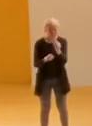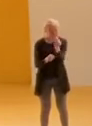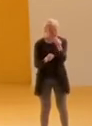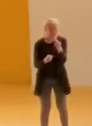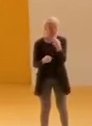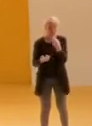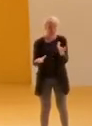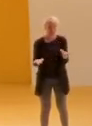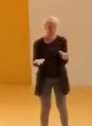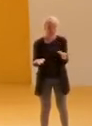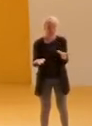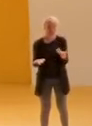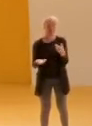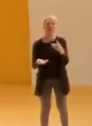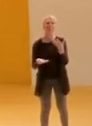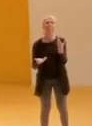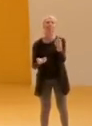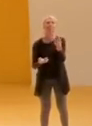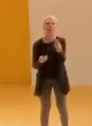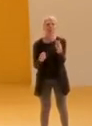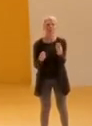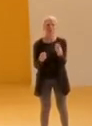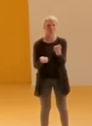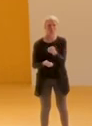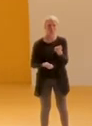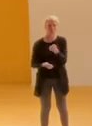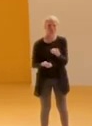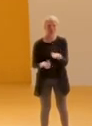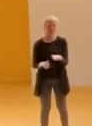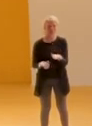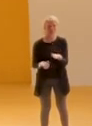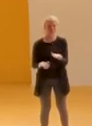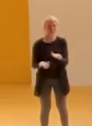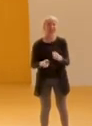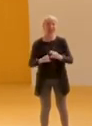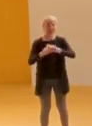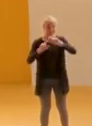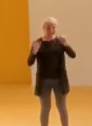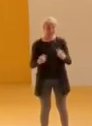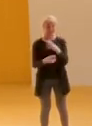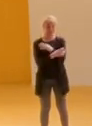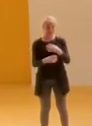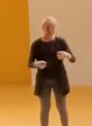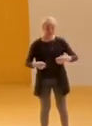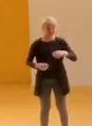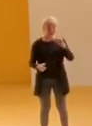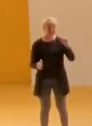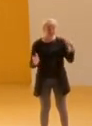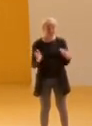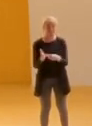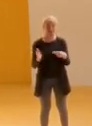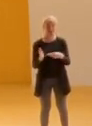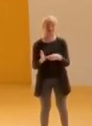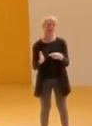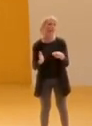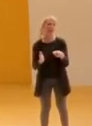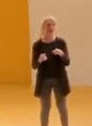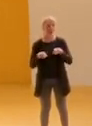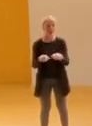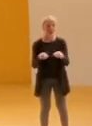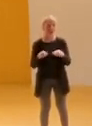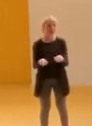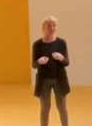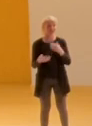kompletnie nie wiadomo jaką ma przynosić użyteczność a cała gospodarka właśnie Rynkowa jest zorganizowana Tak